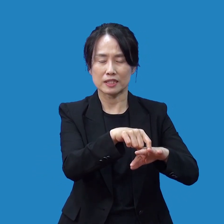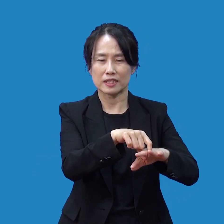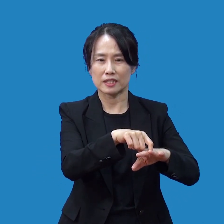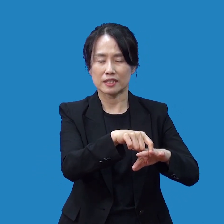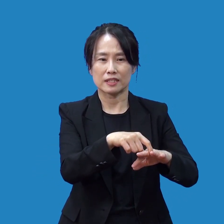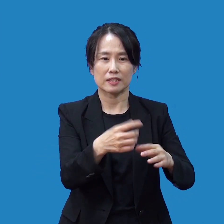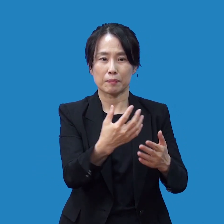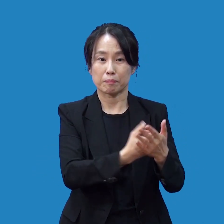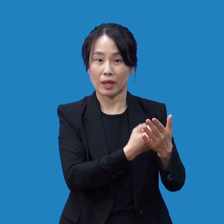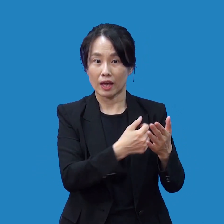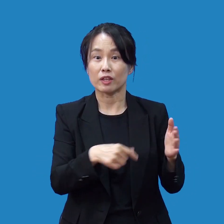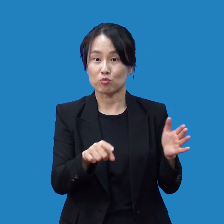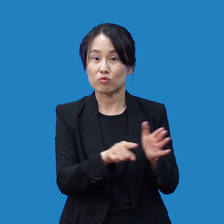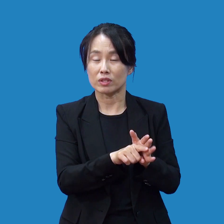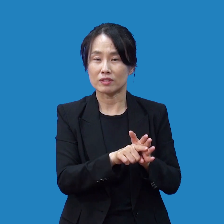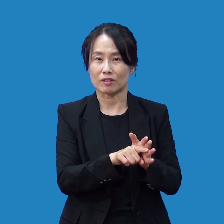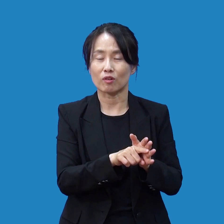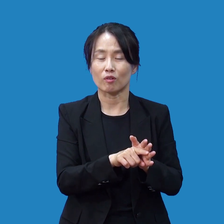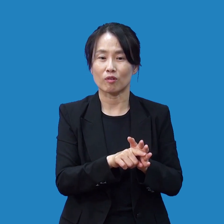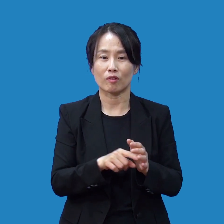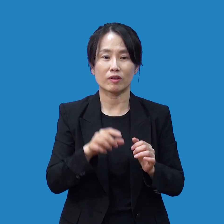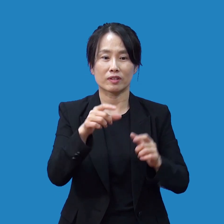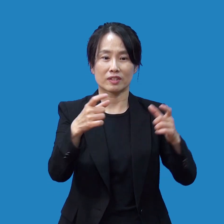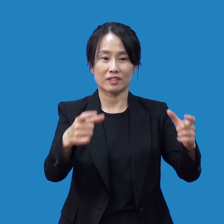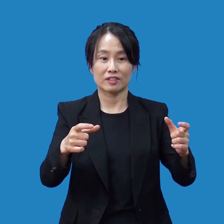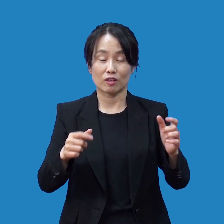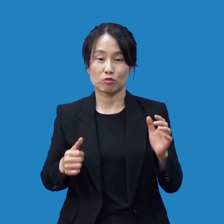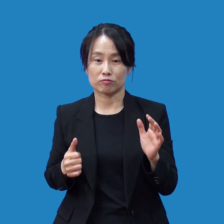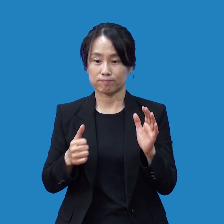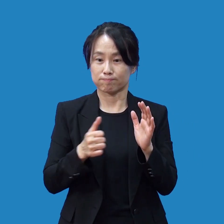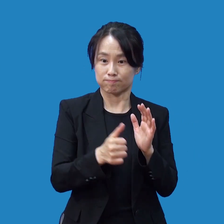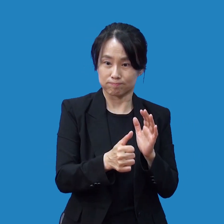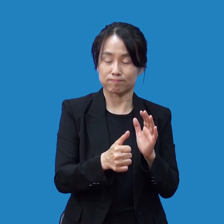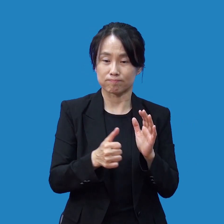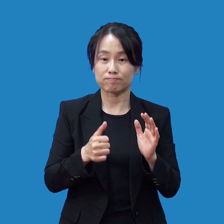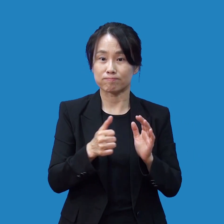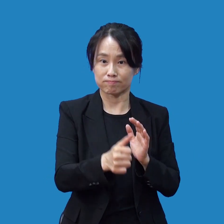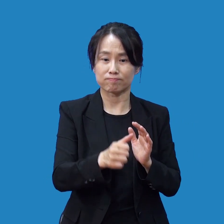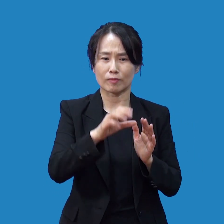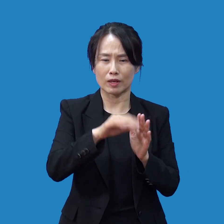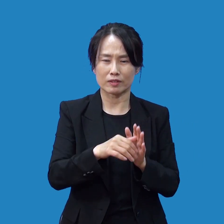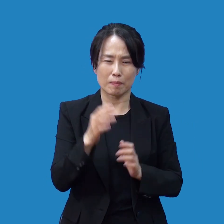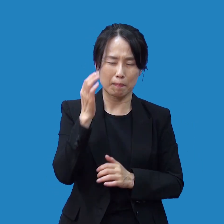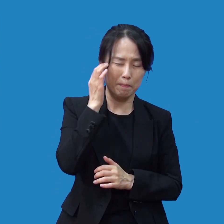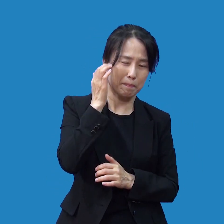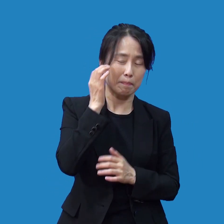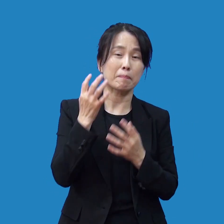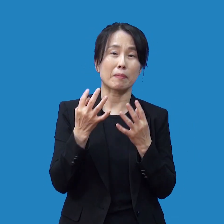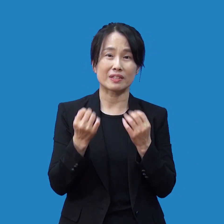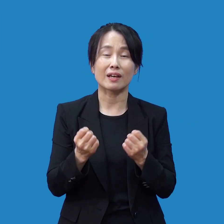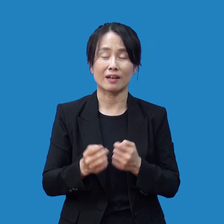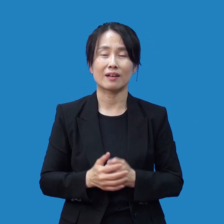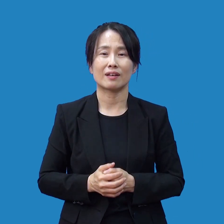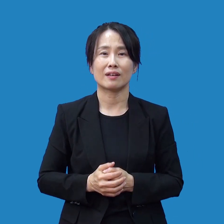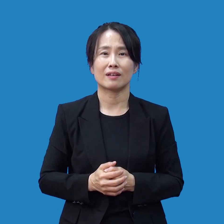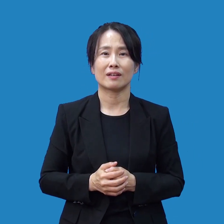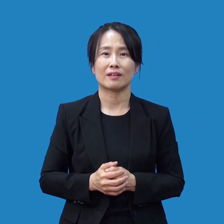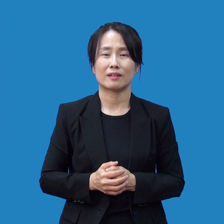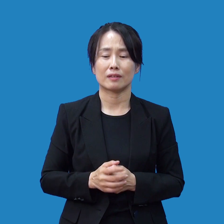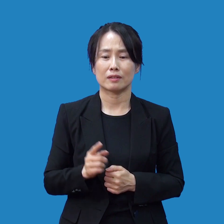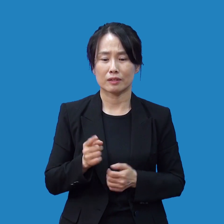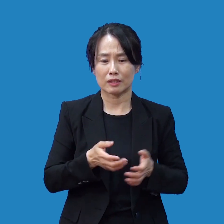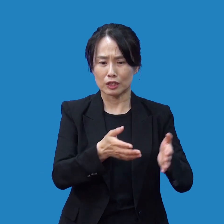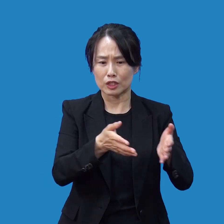이제 모르도르라는 거기로 갑니다. 그 지나가는 길에 수많은 방해가 있어서 그냥 어떤